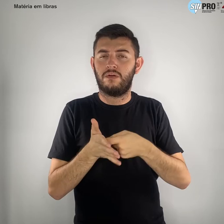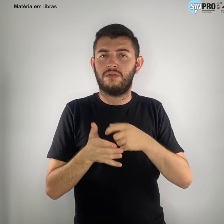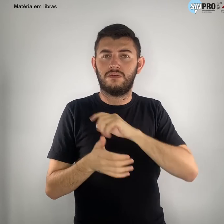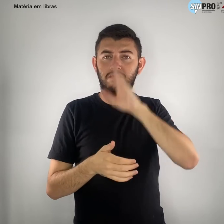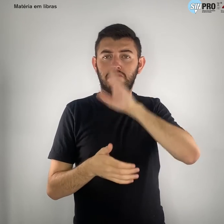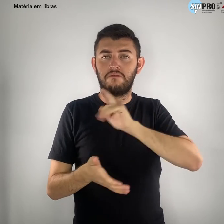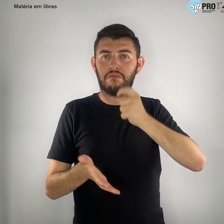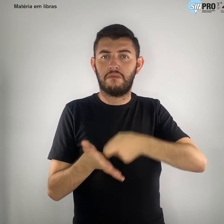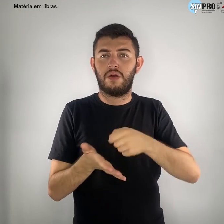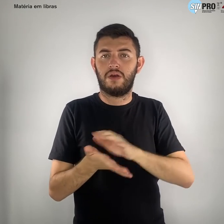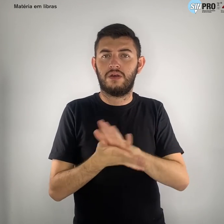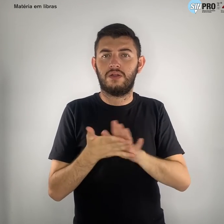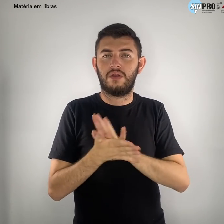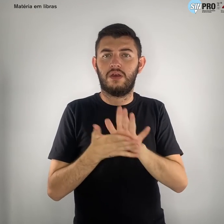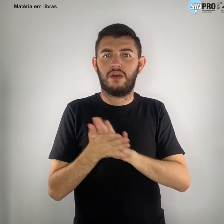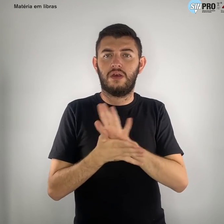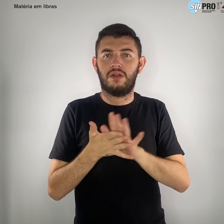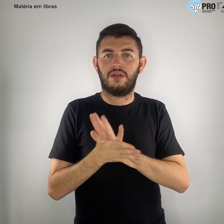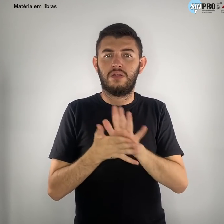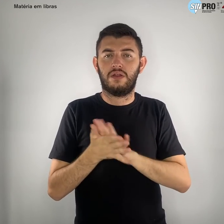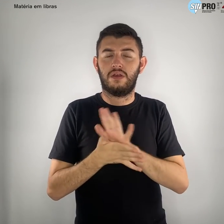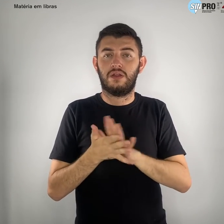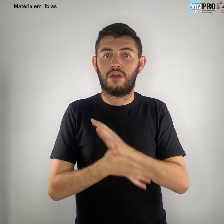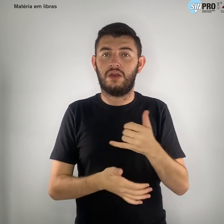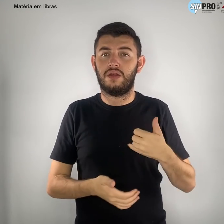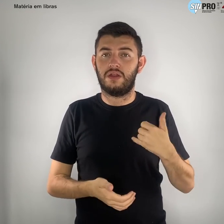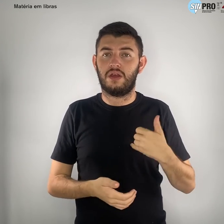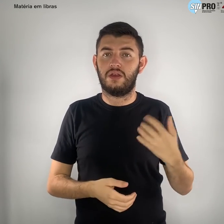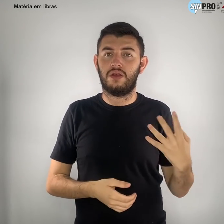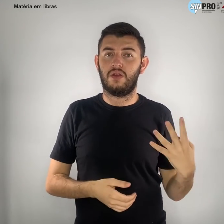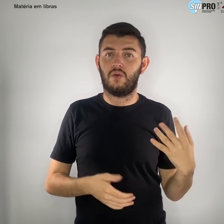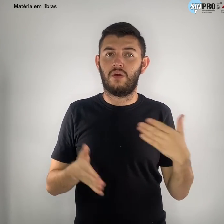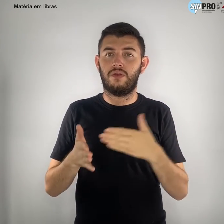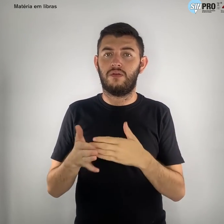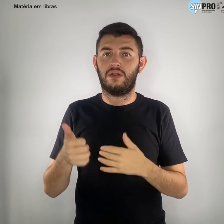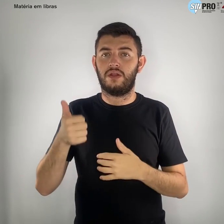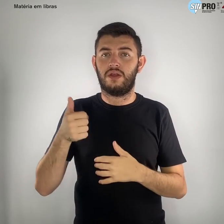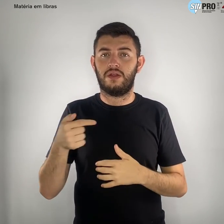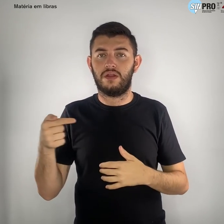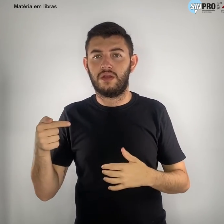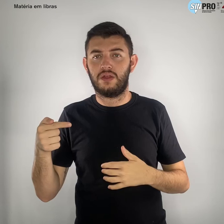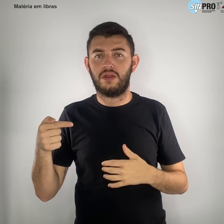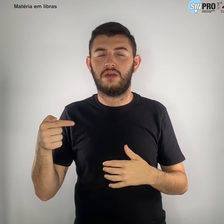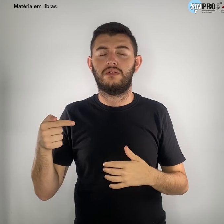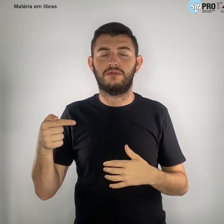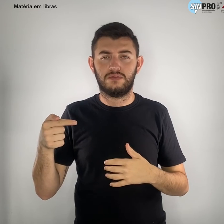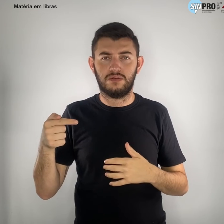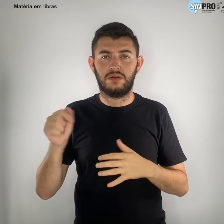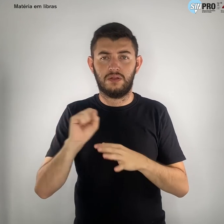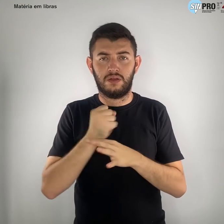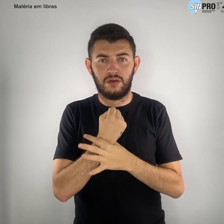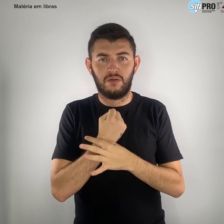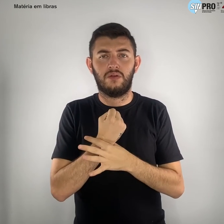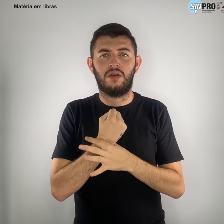gratuita, dos 4 aos 17 anos de idade, assegurada, inclusive, sua